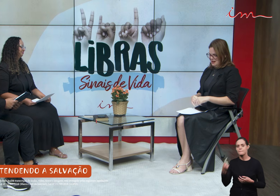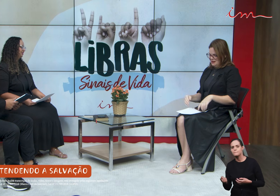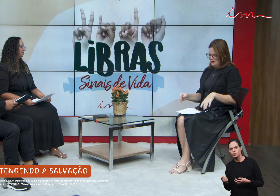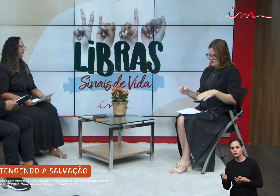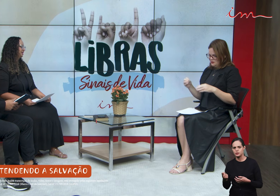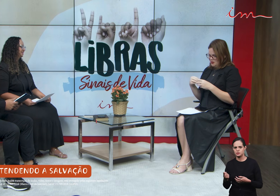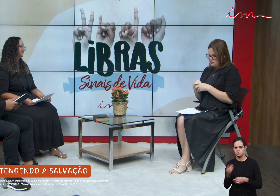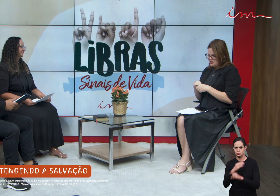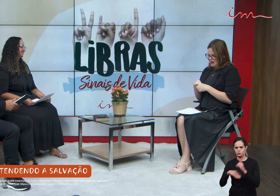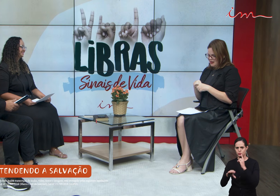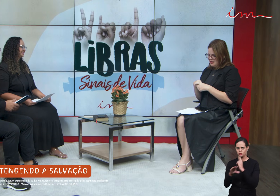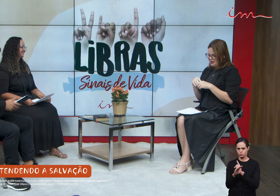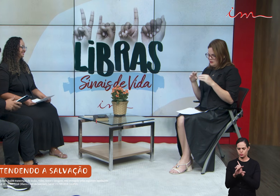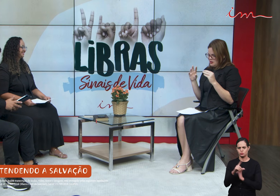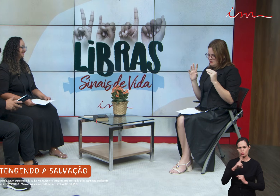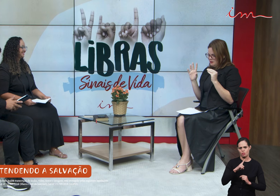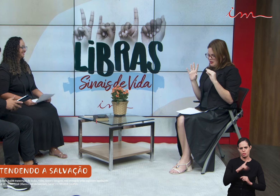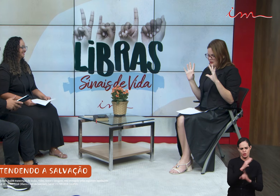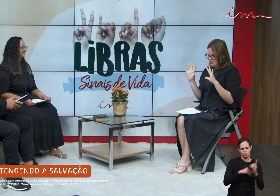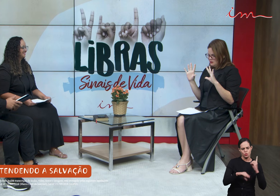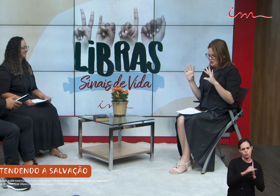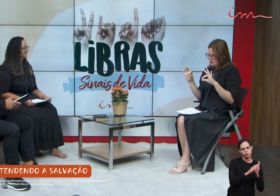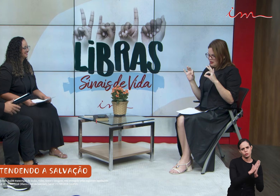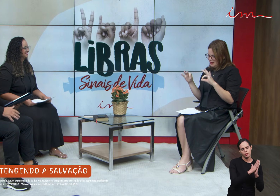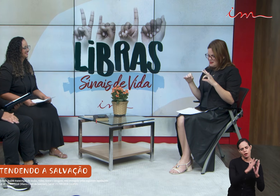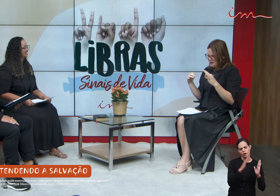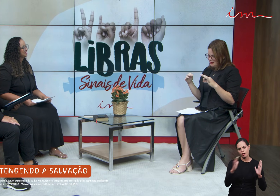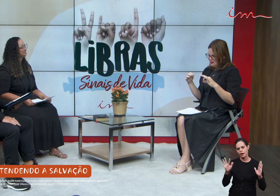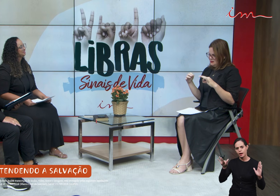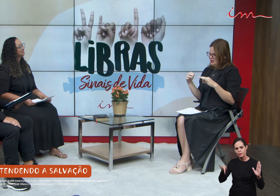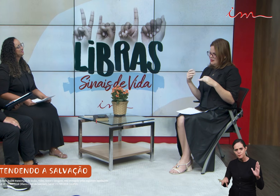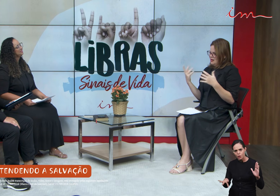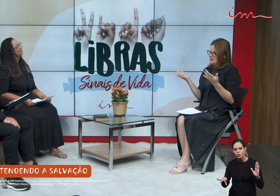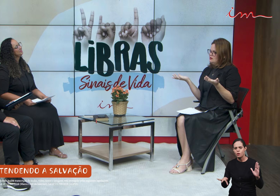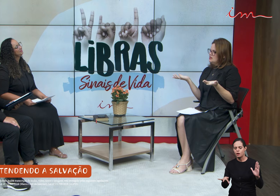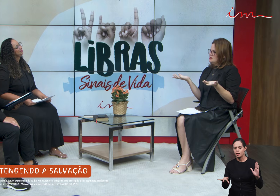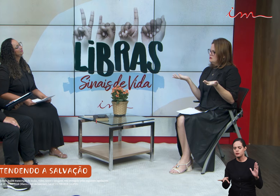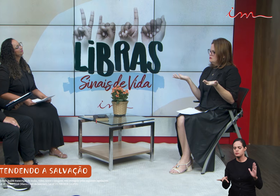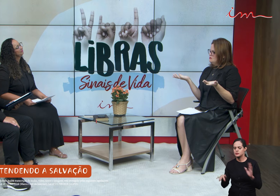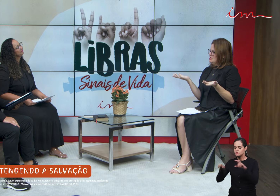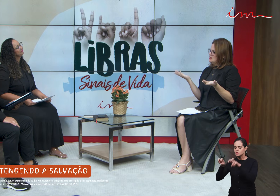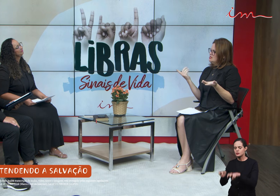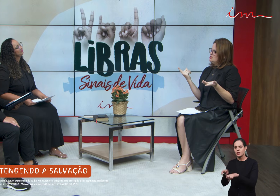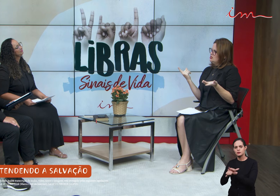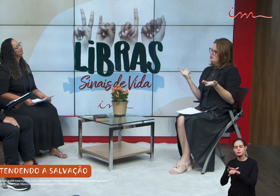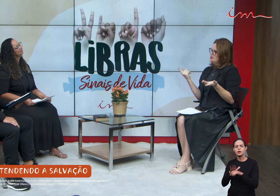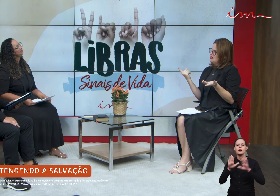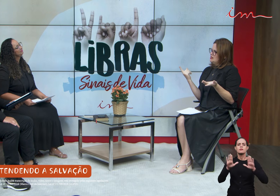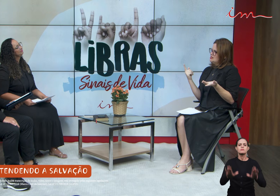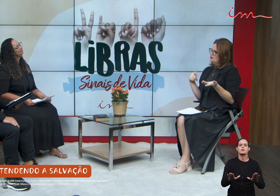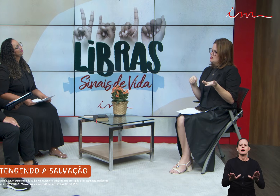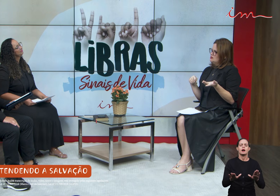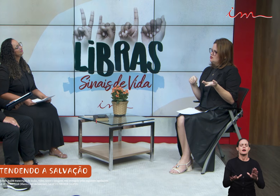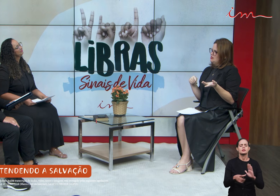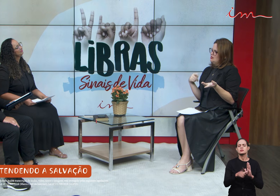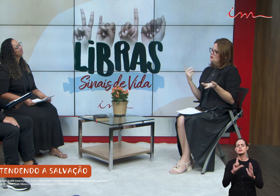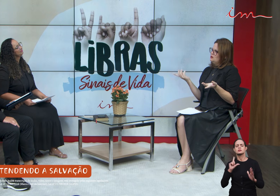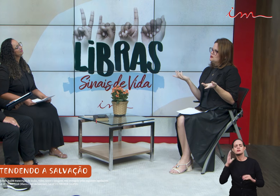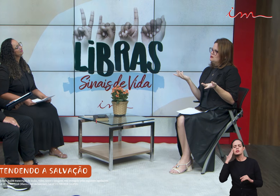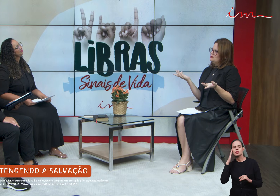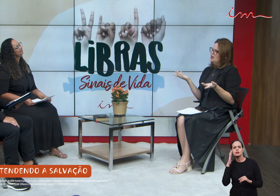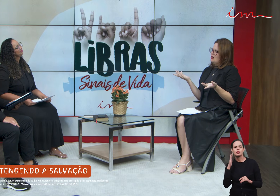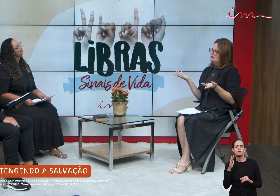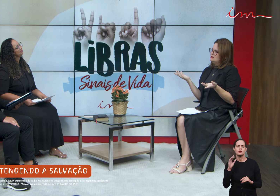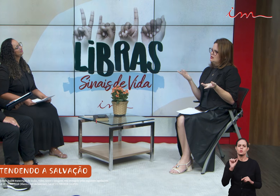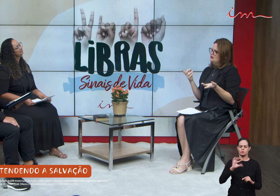bem? Então, vamos lá. Aí temos a primeira pergunta. O que seria a salvação? Mas antes da gente entender salvação, a gente tem que entender